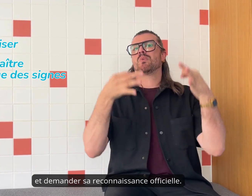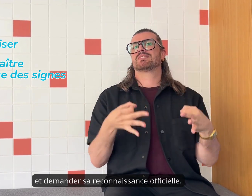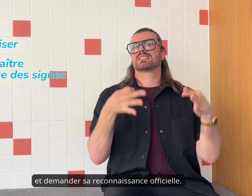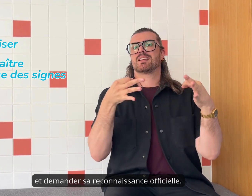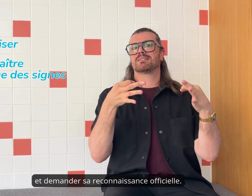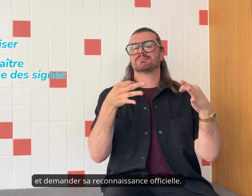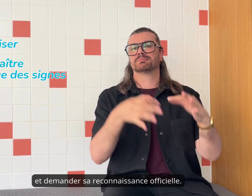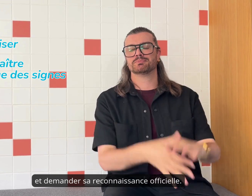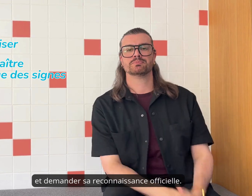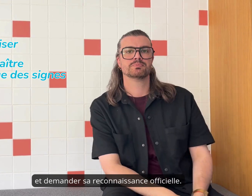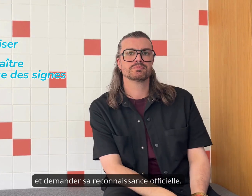reconnaissance officielle.